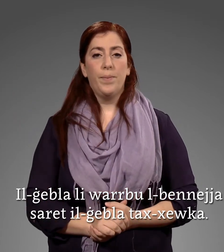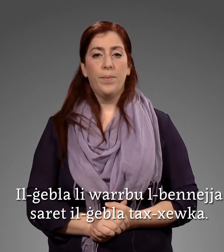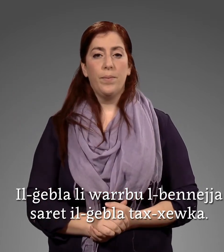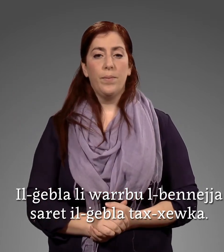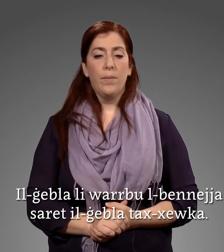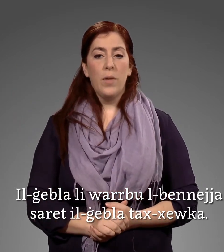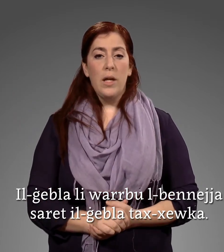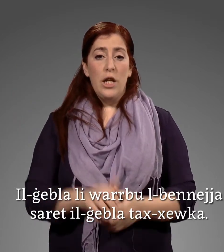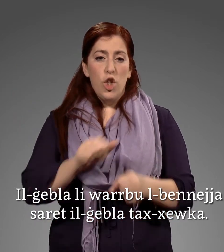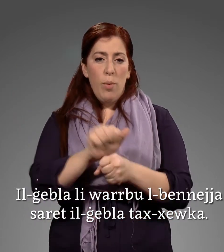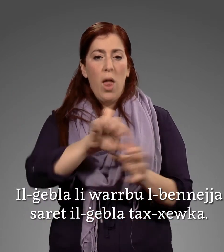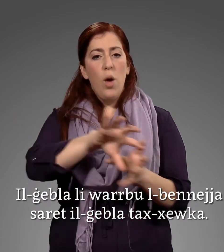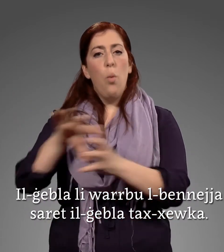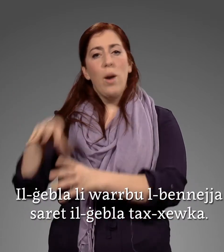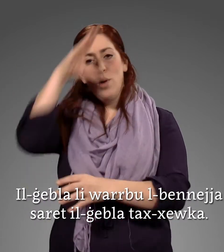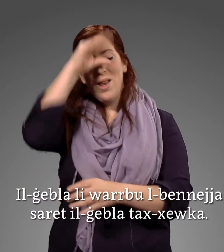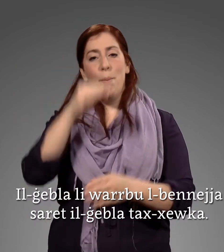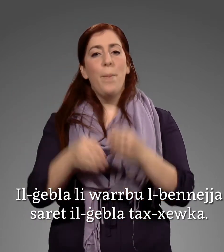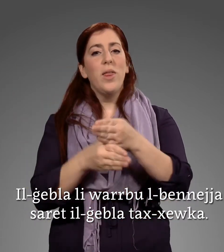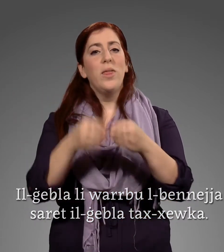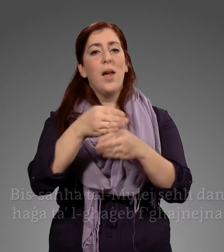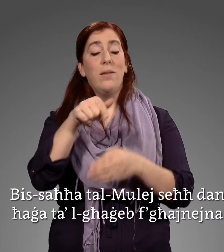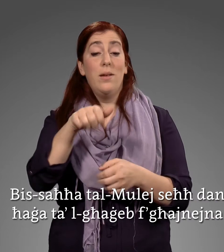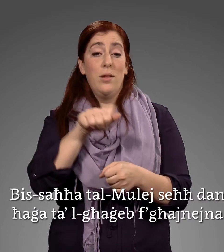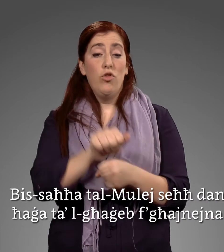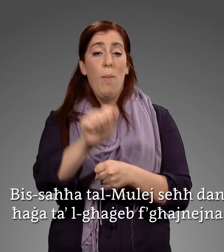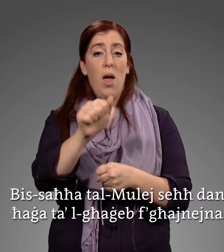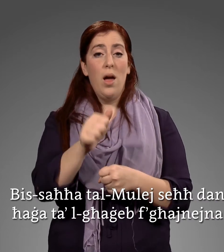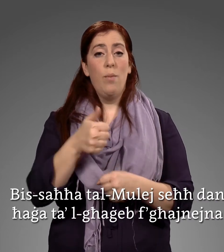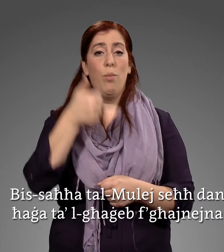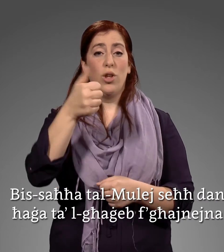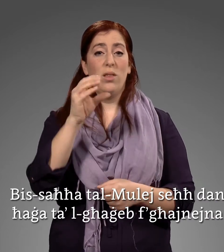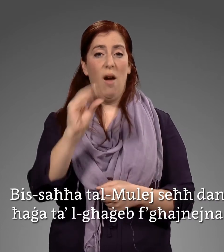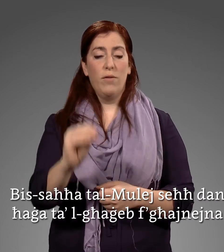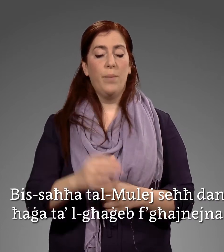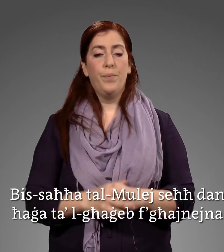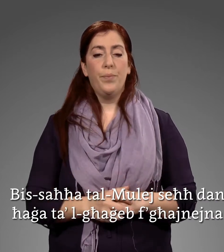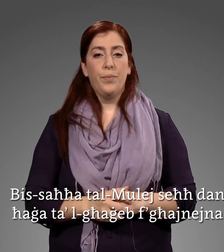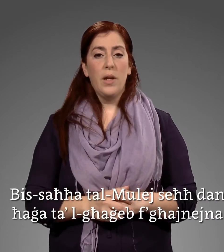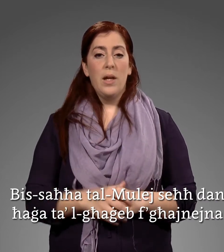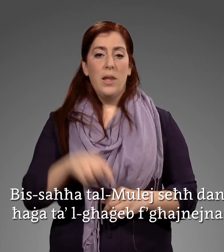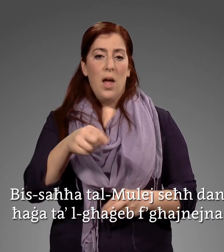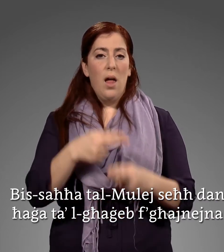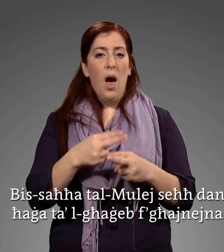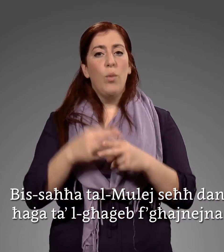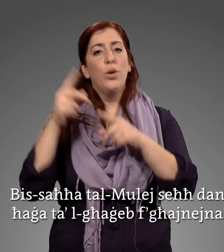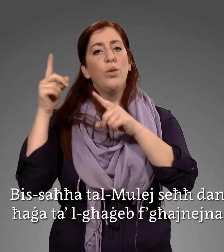Il-ġebla li warbu l-bennejja saret il-ġebla tax-xewka. Bis-saħħa tal-mulej seħ dan ħaġa